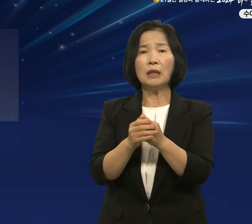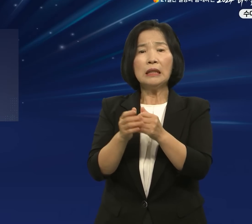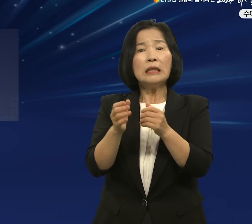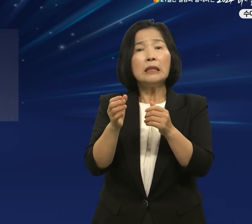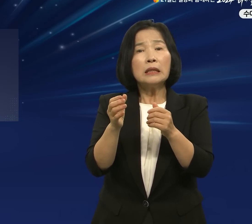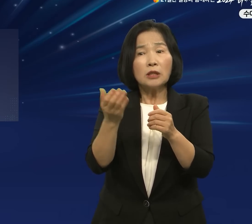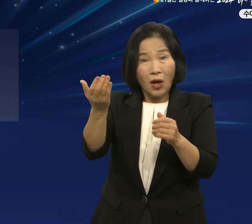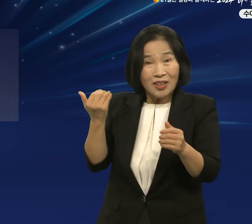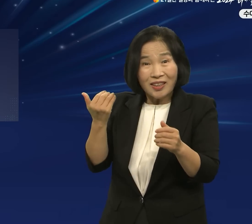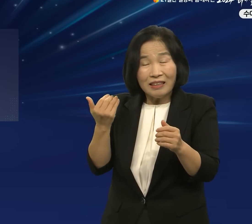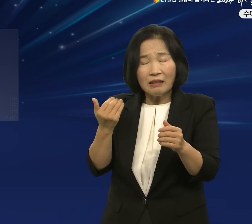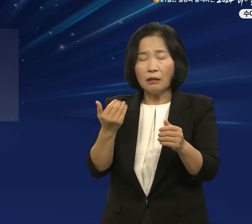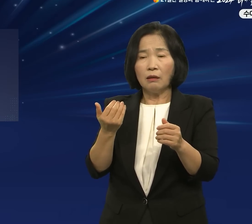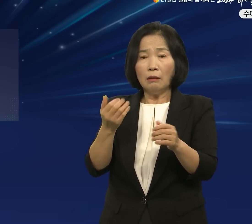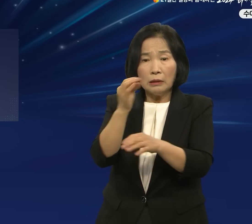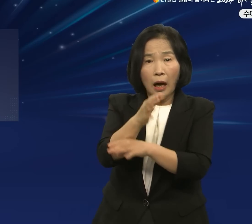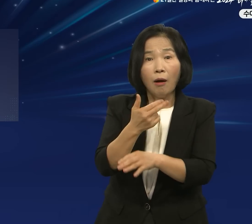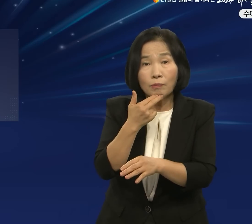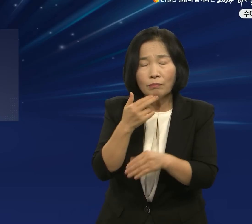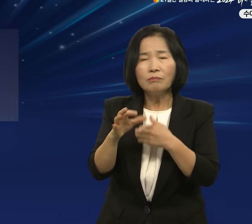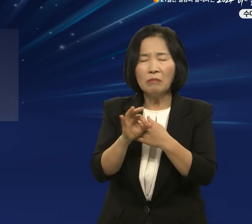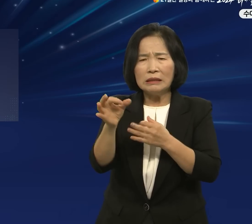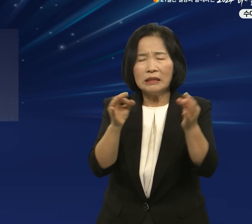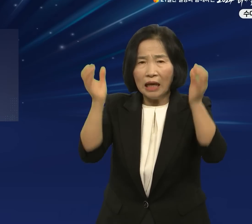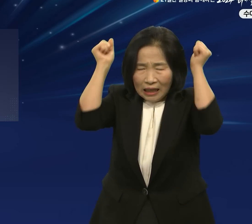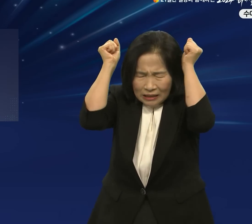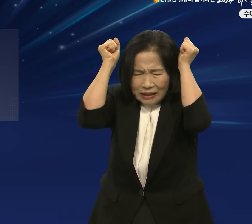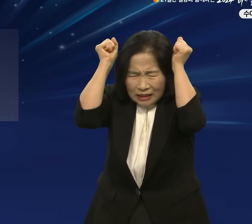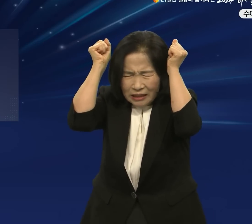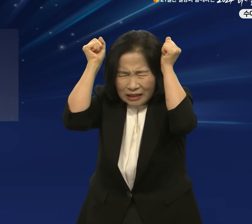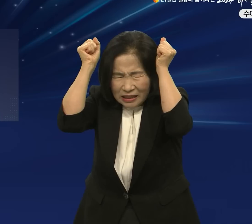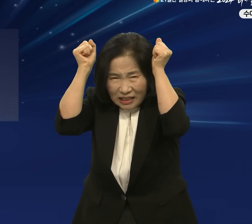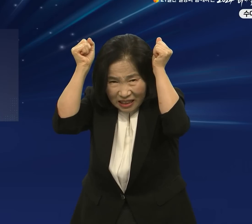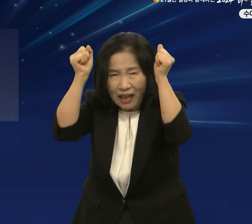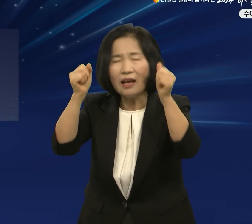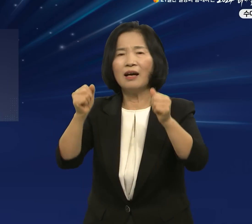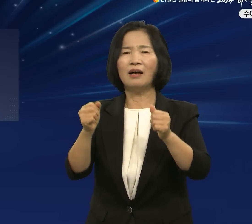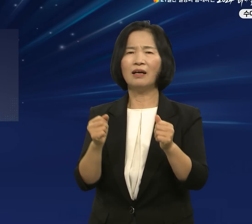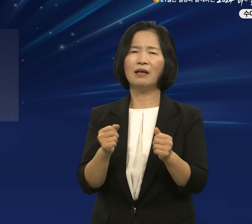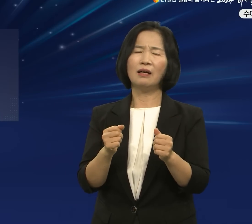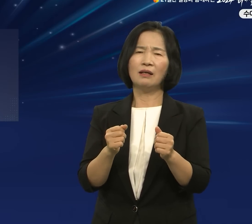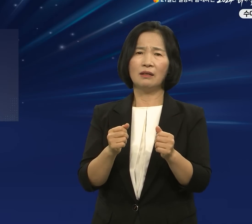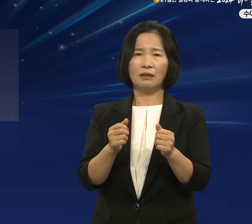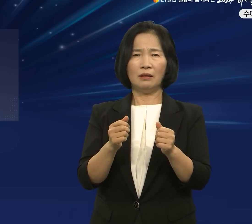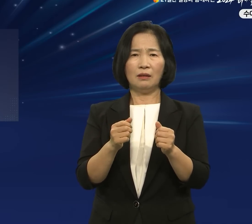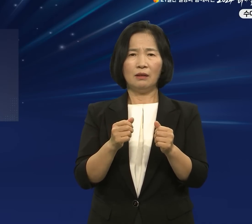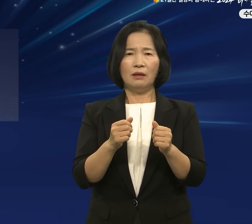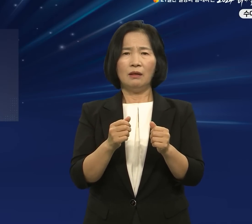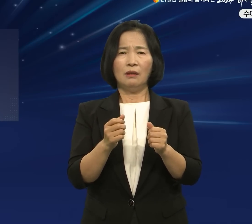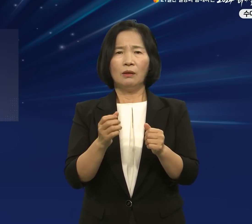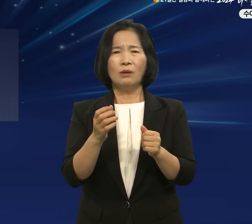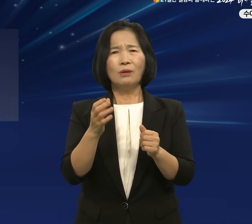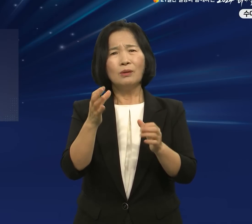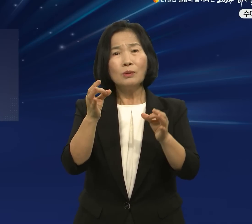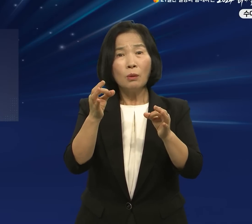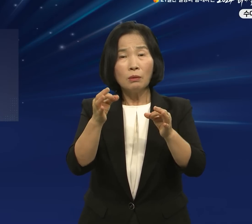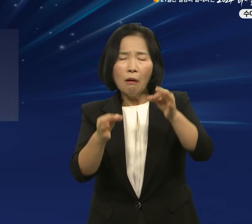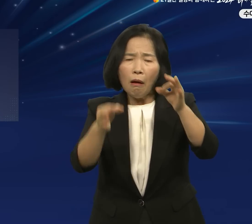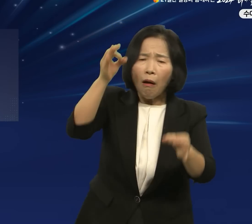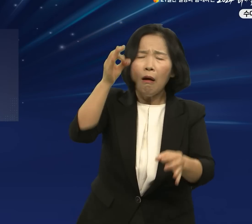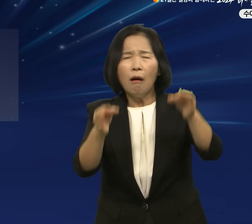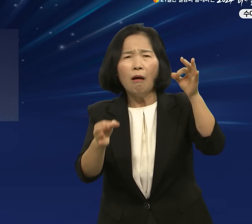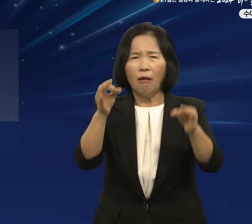이고 차를 타고 가서 내다 파면 그 가격이 그렇게 좋지